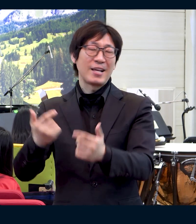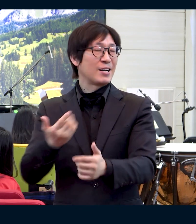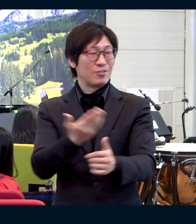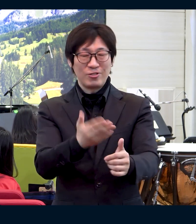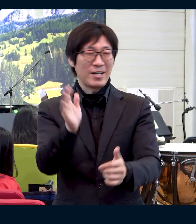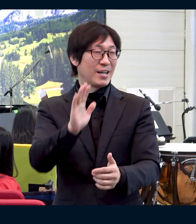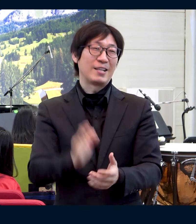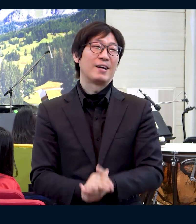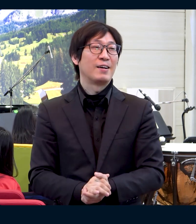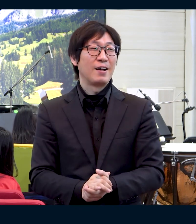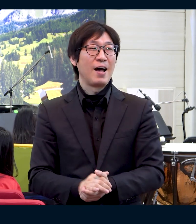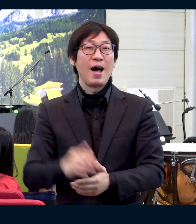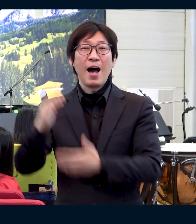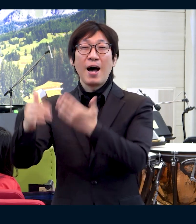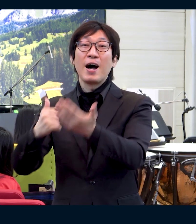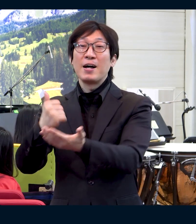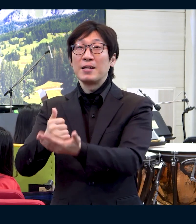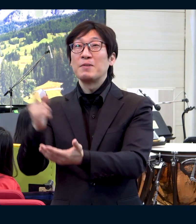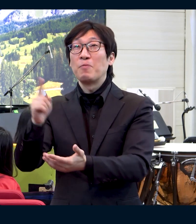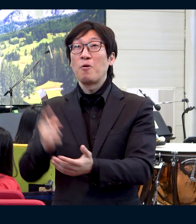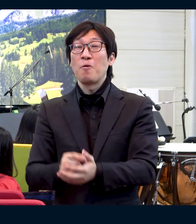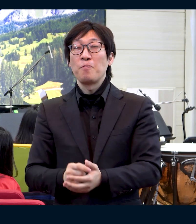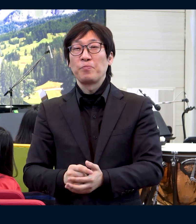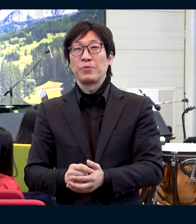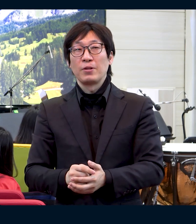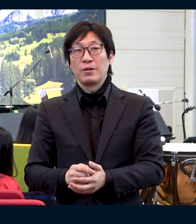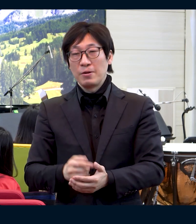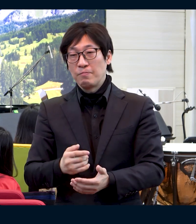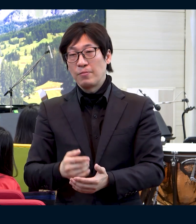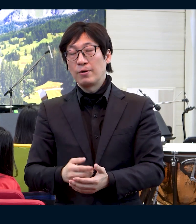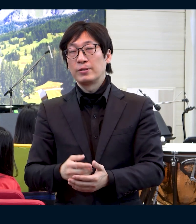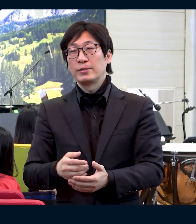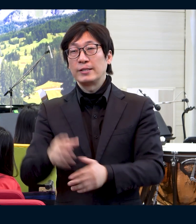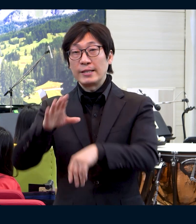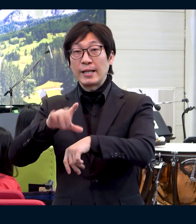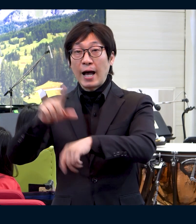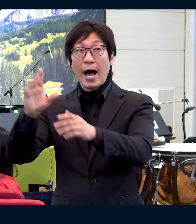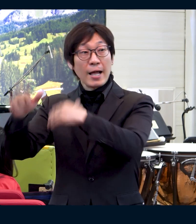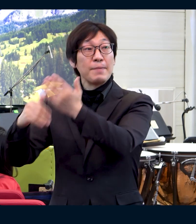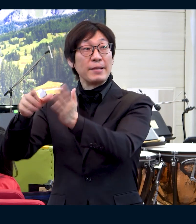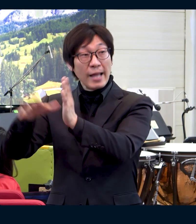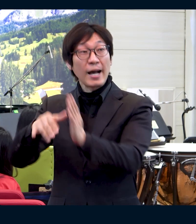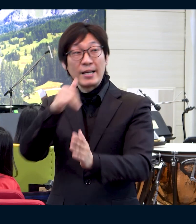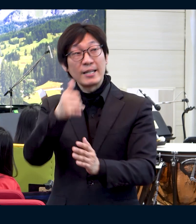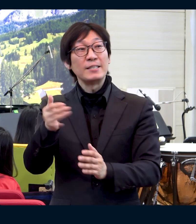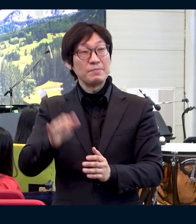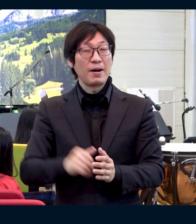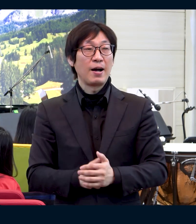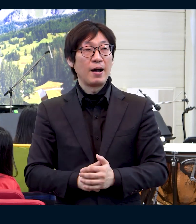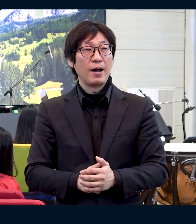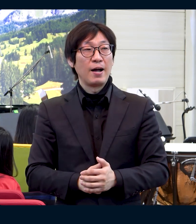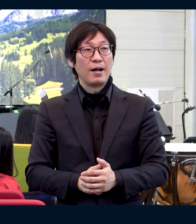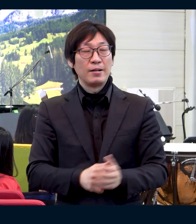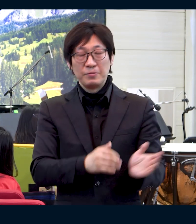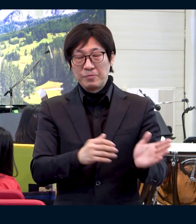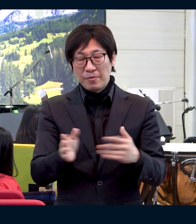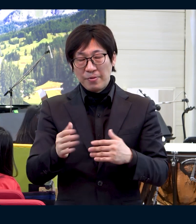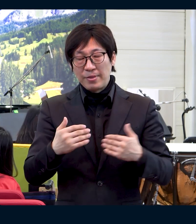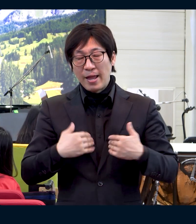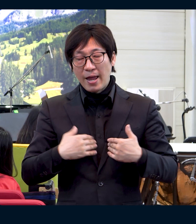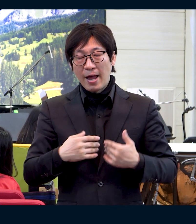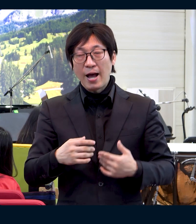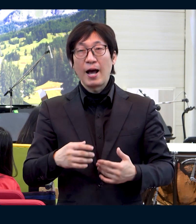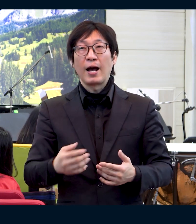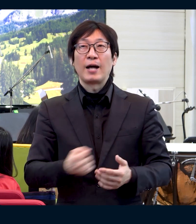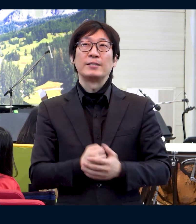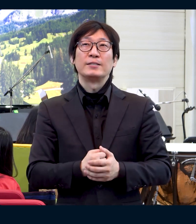기다리고 계시는데, 중요한 건 내 삶이 지치고 어려울 때, 고통스러울 때, 또는 작은 행복이 내 안에 있을